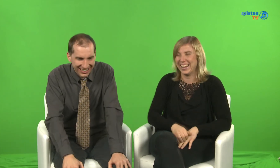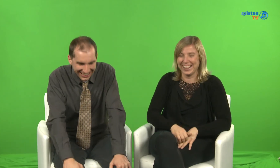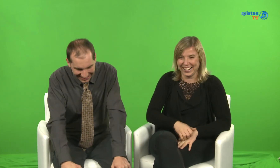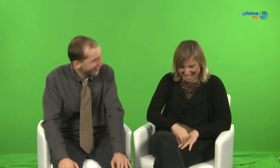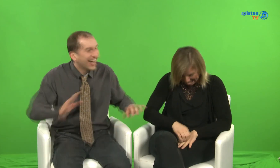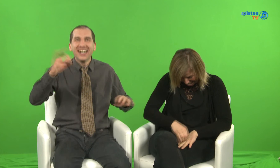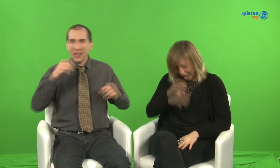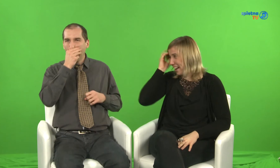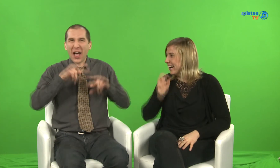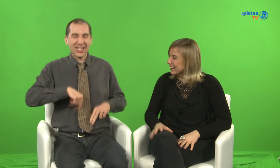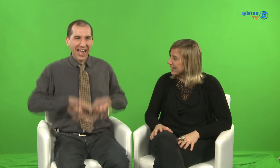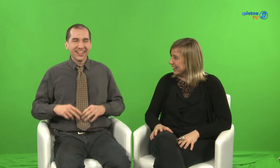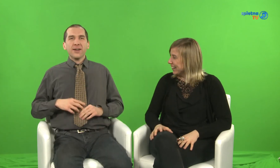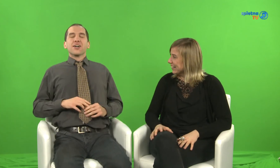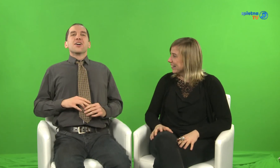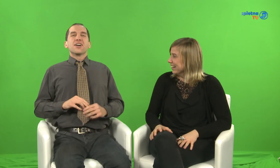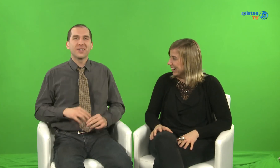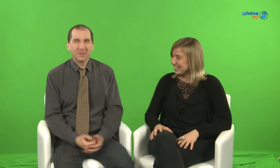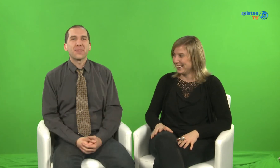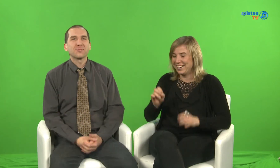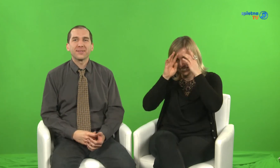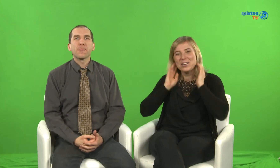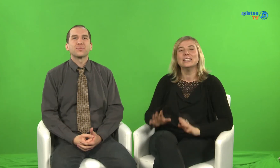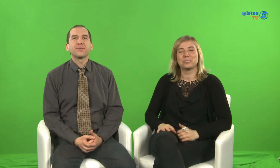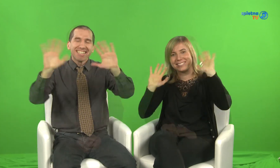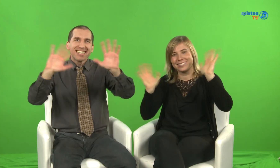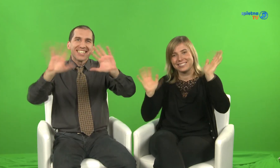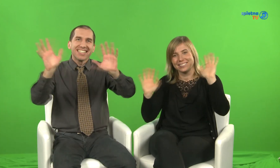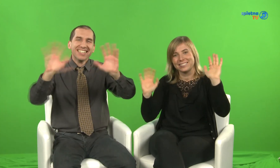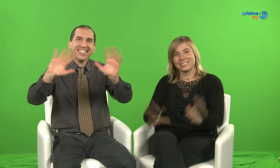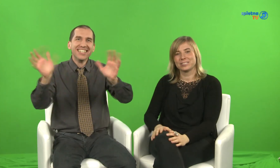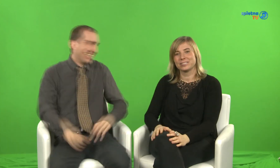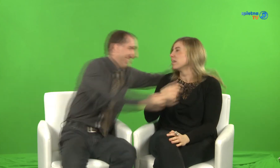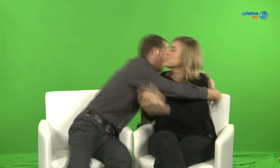Hvala.